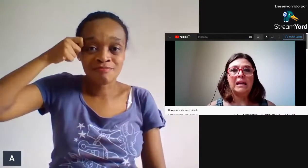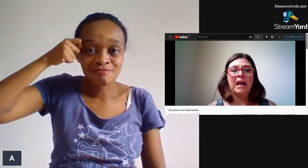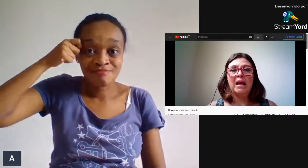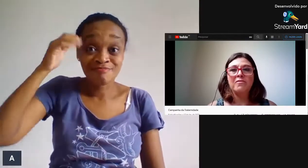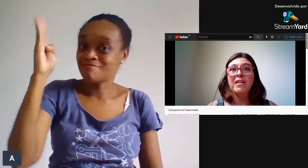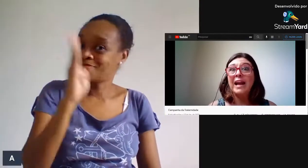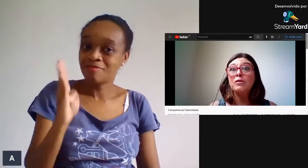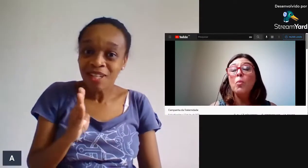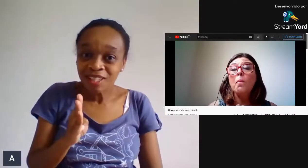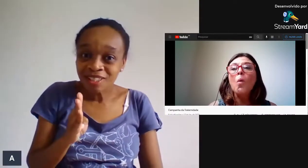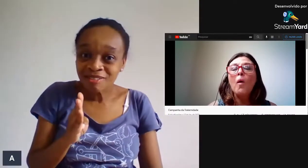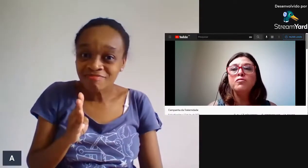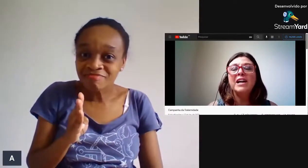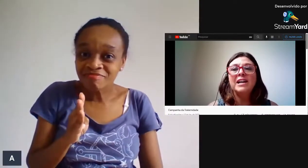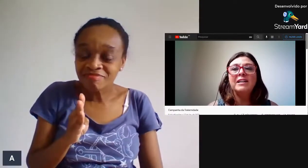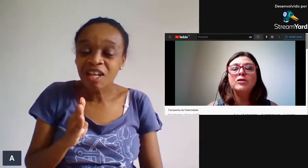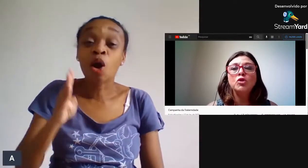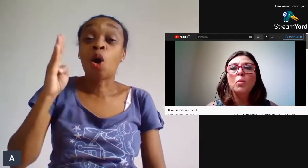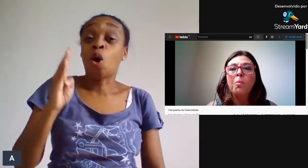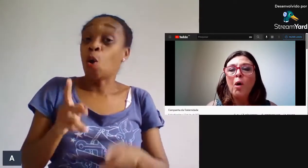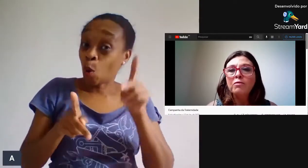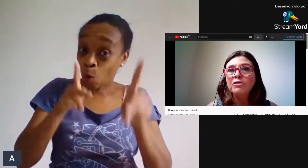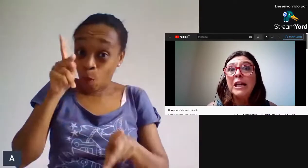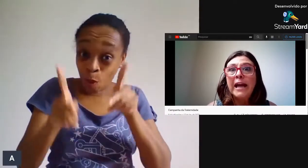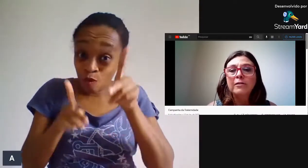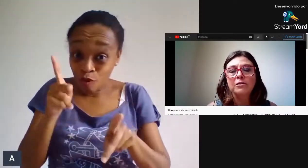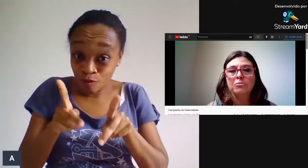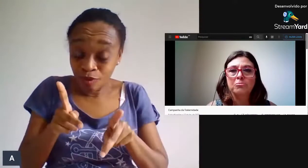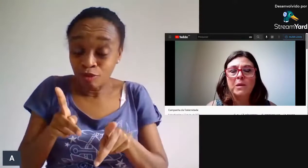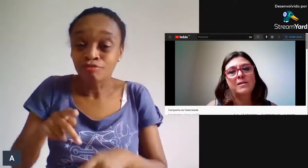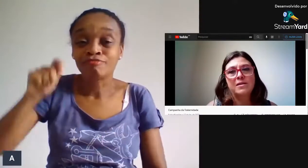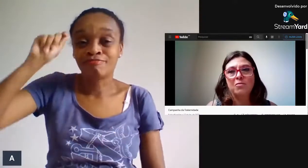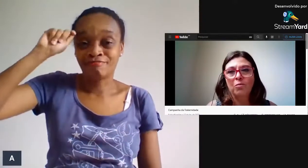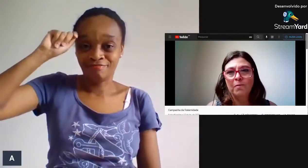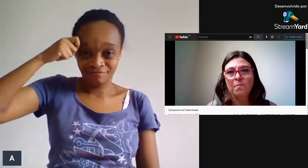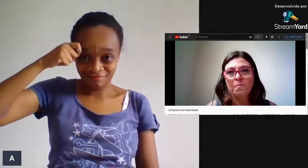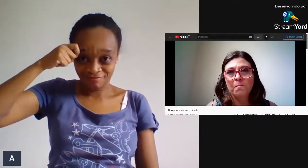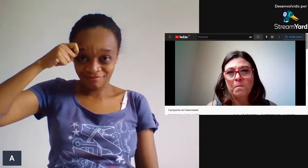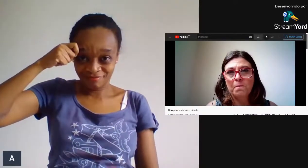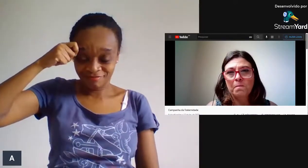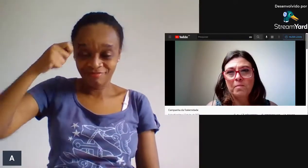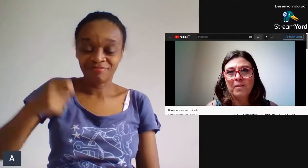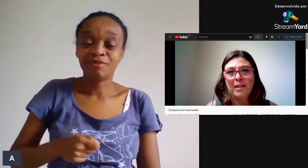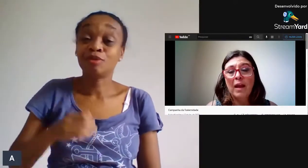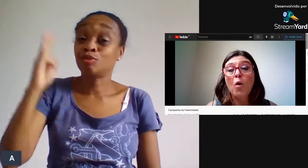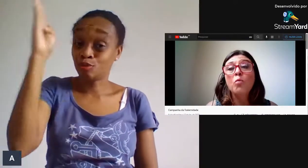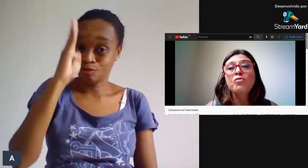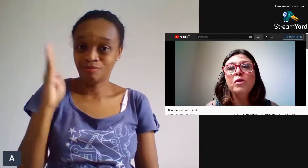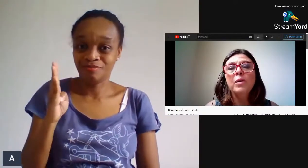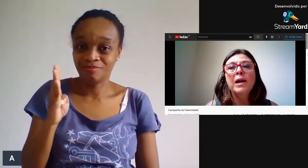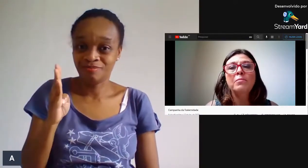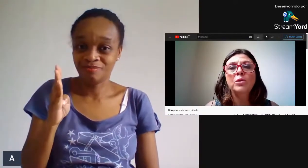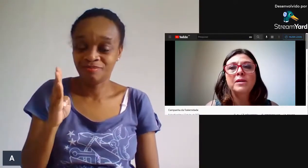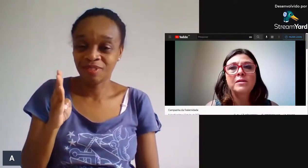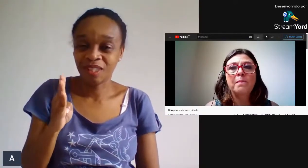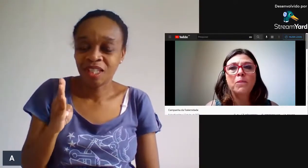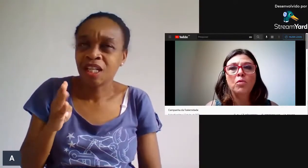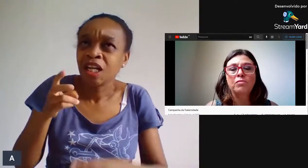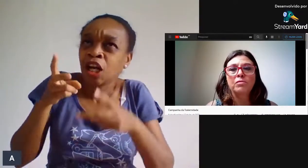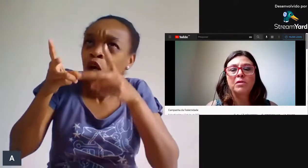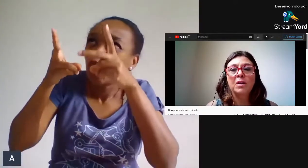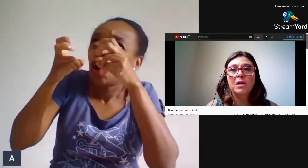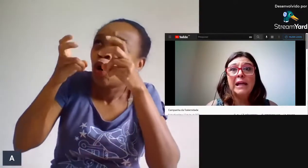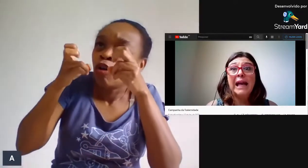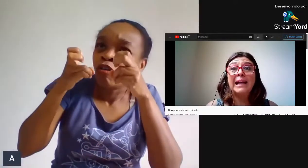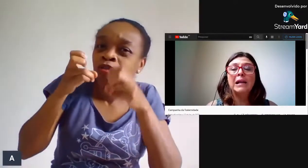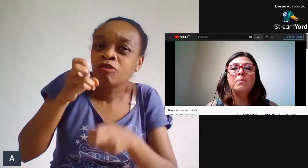não tem, né? Falar do povo, da realidade do povo negro no Brasil, né? Ouvir o clamor desse